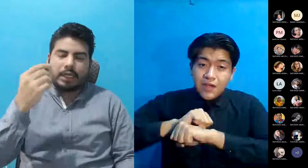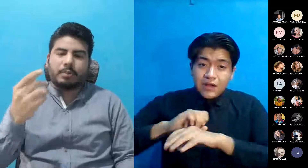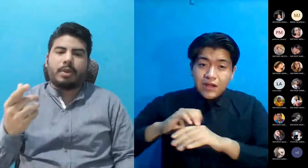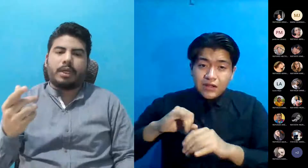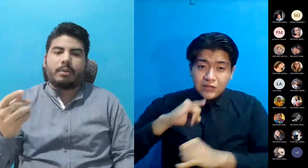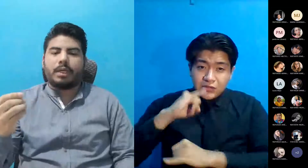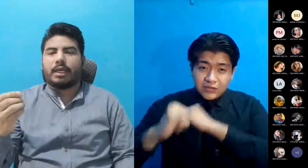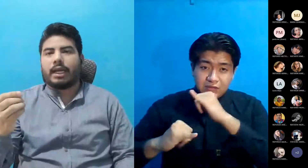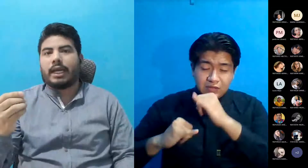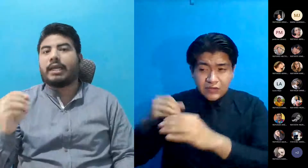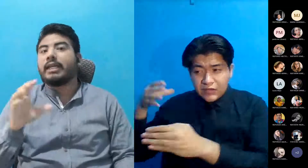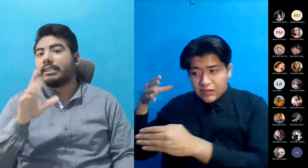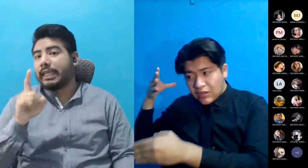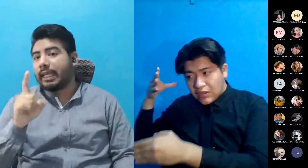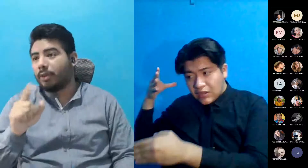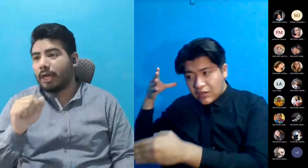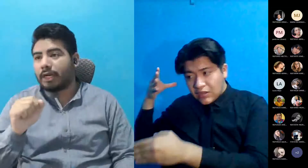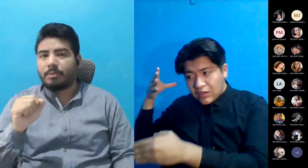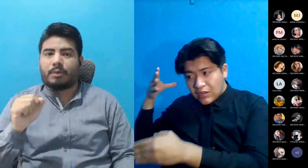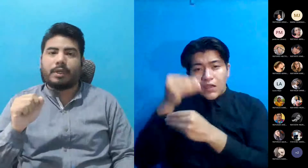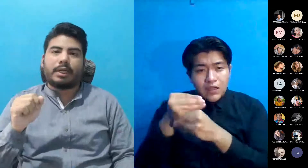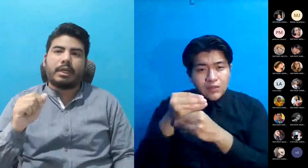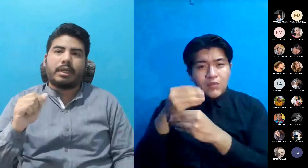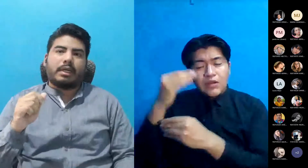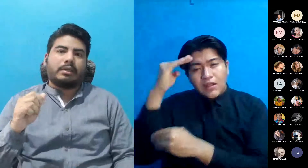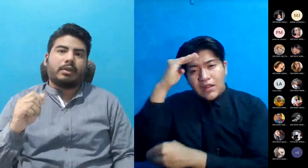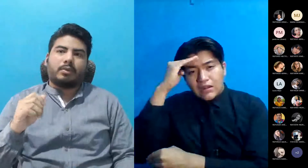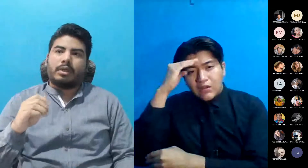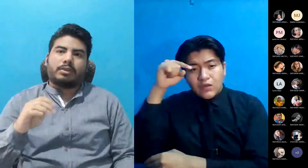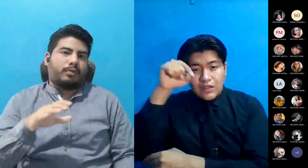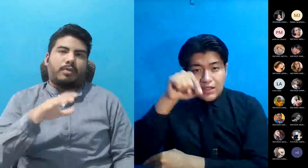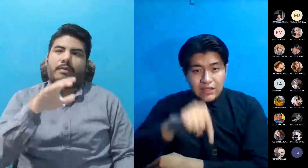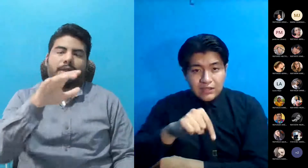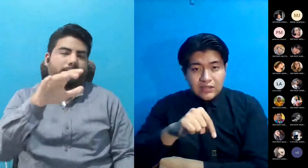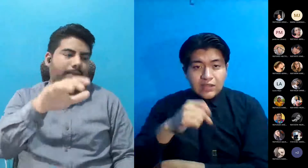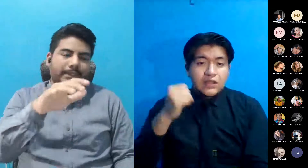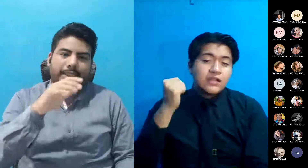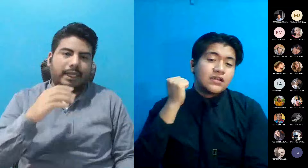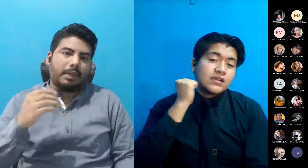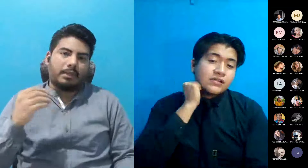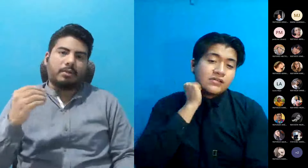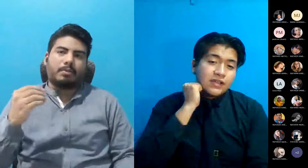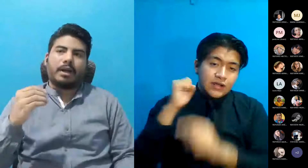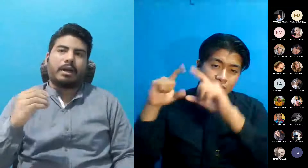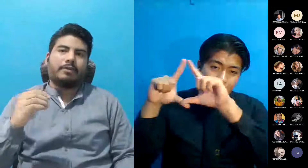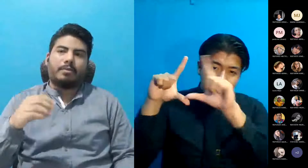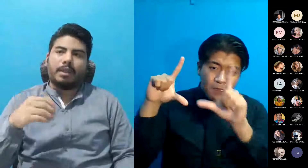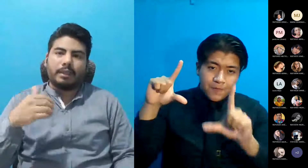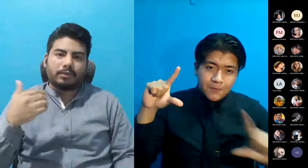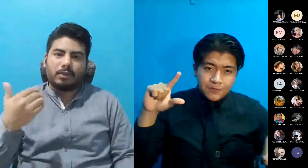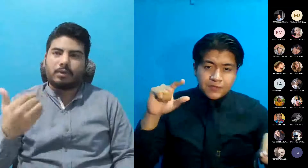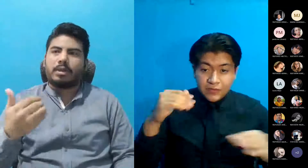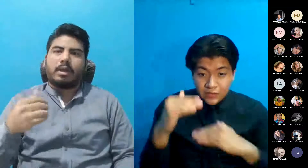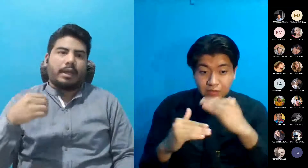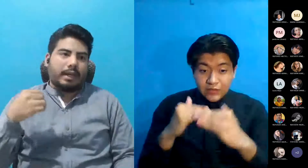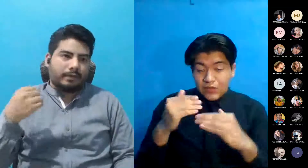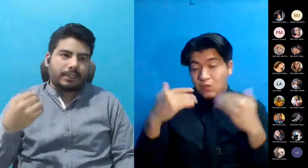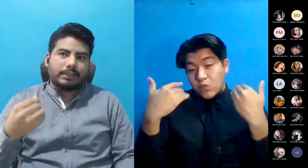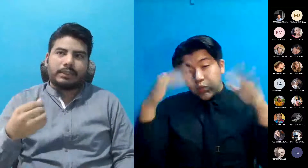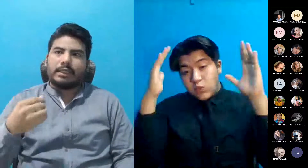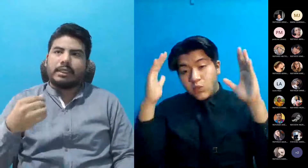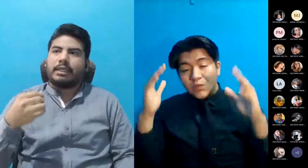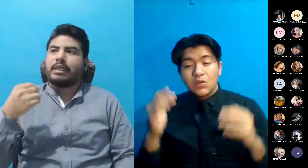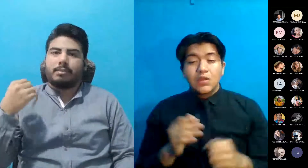Sordas en la República Mexicana, en el Senado de la República, de los cuales fue un avance tremendo para la fomentación,